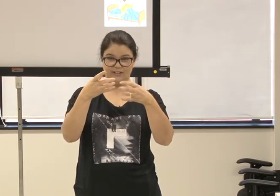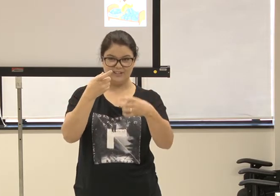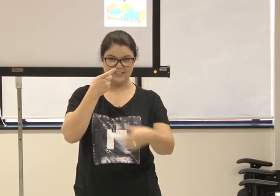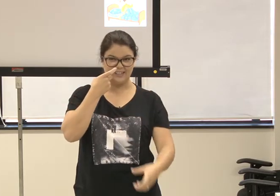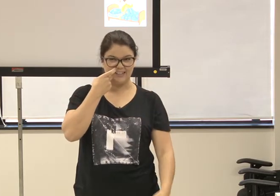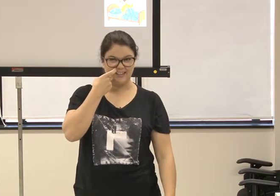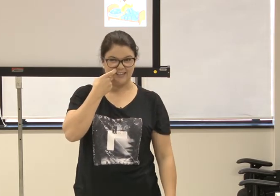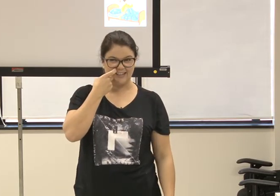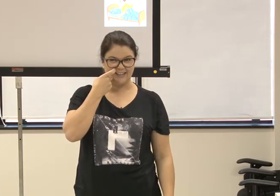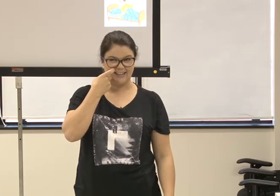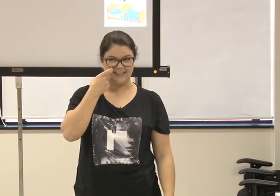faz...